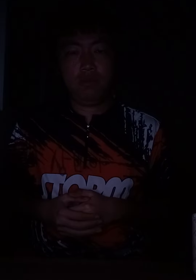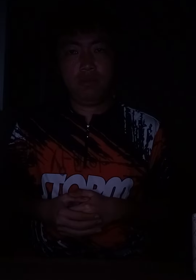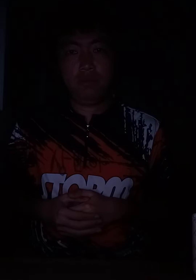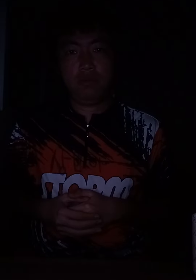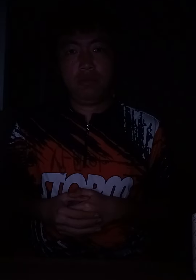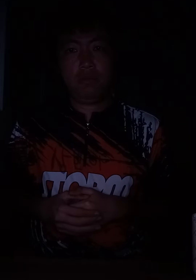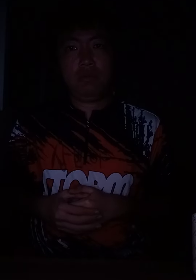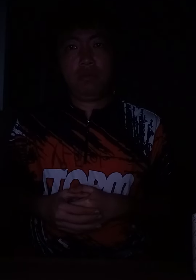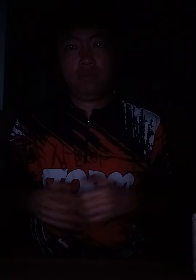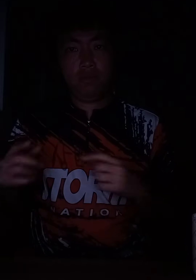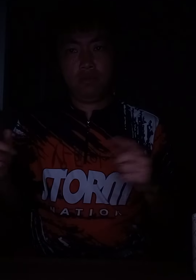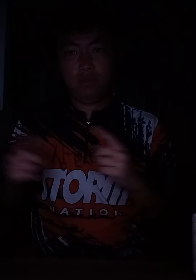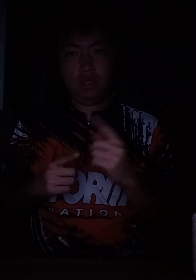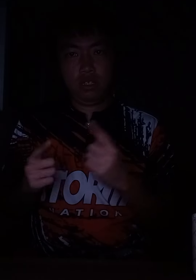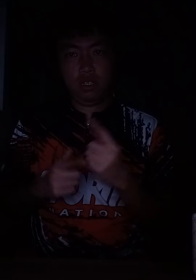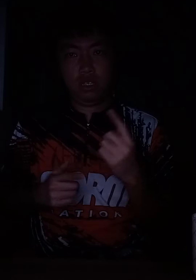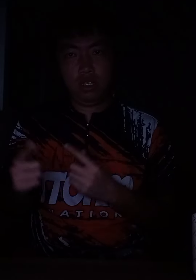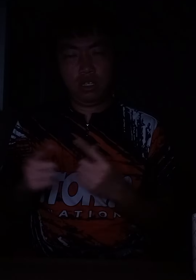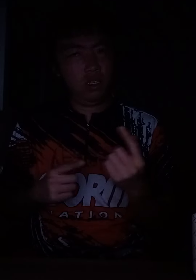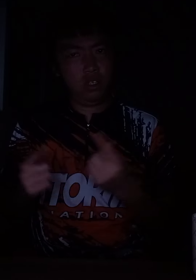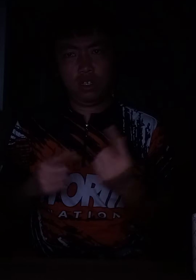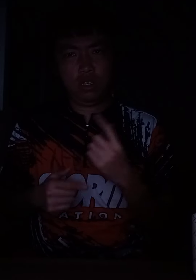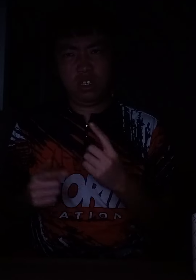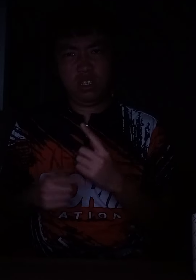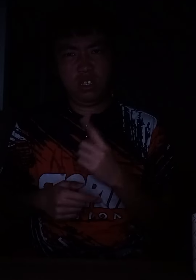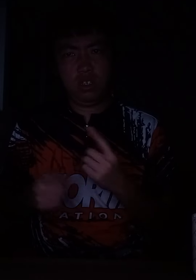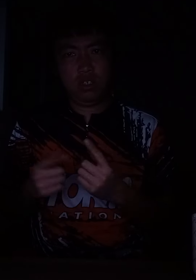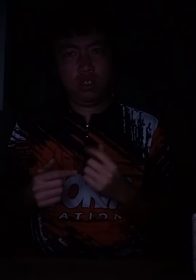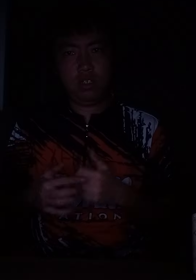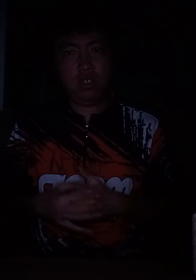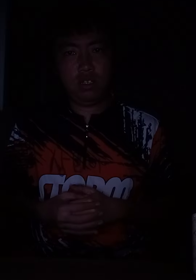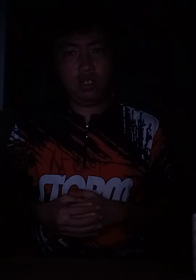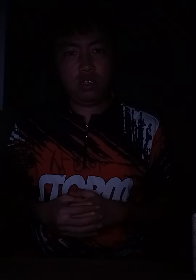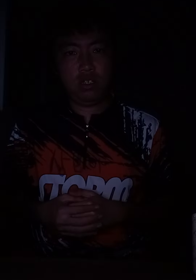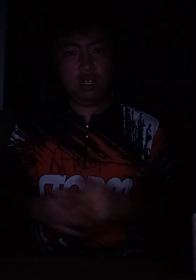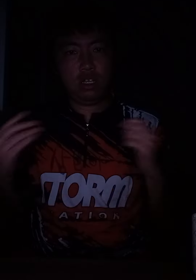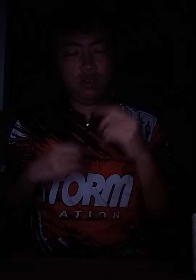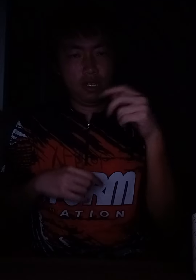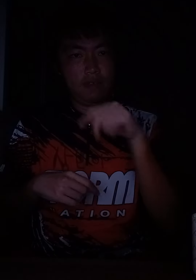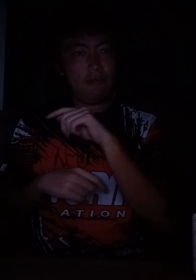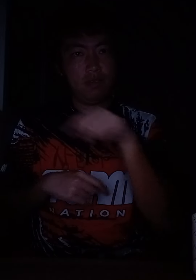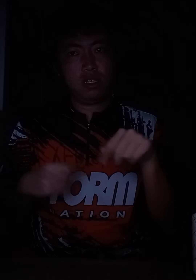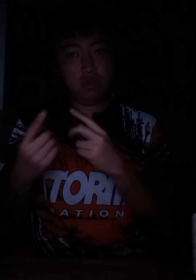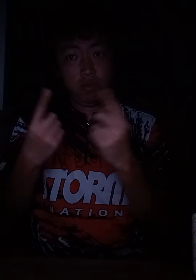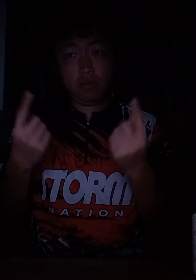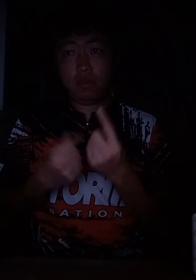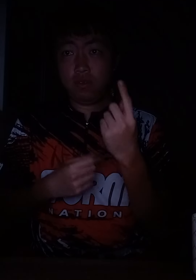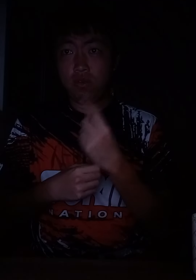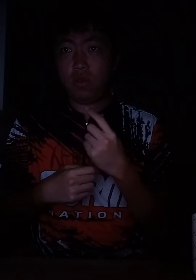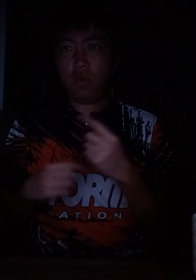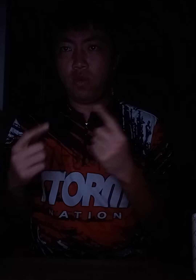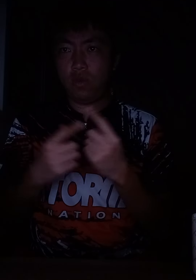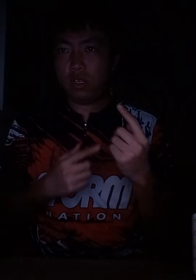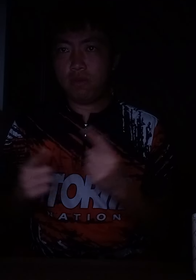정말 정서를 접고 싶은 것 같아요. 경찰은 편의점 CCTV를 확인하고 난동을 부린